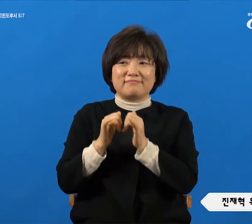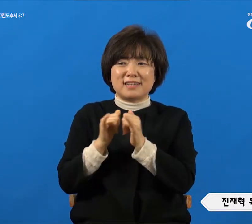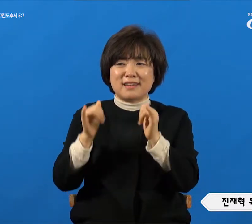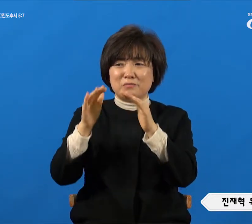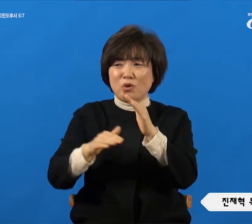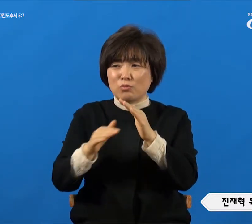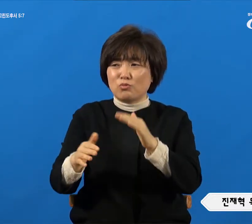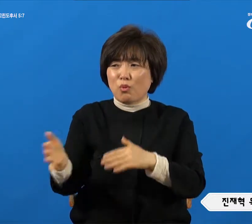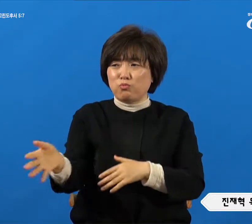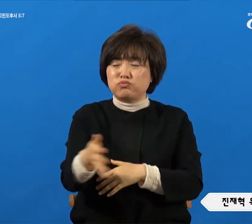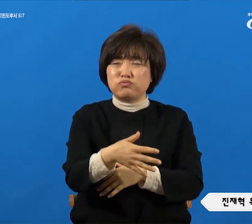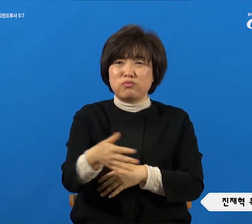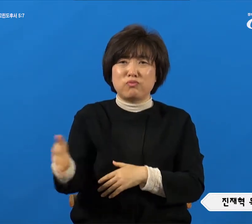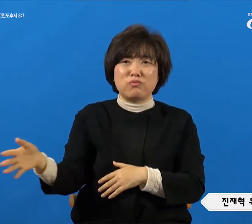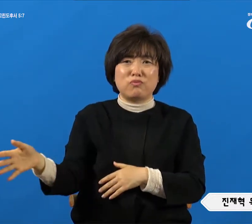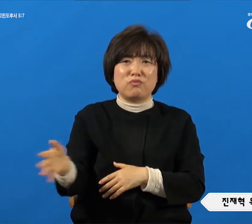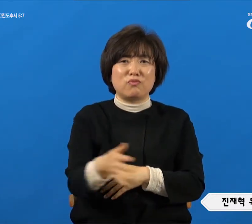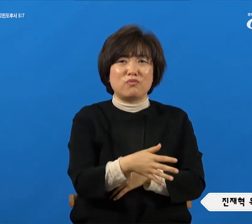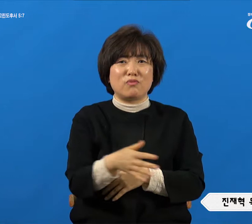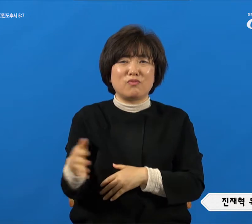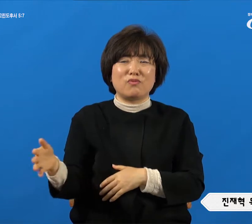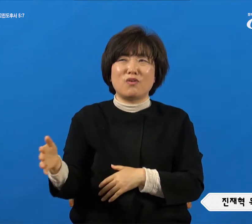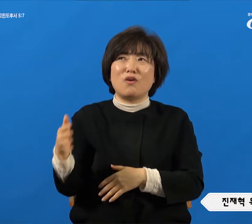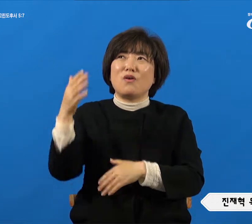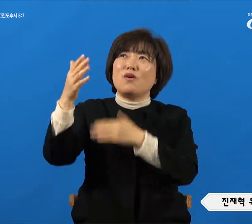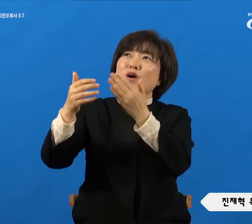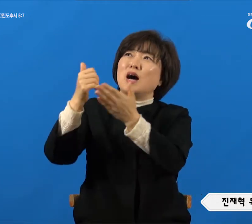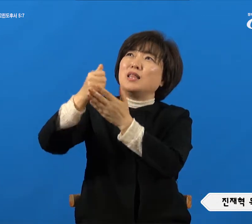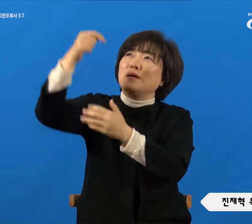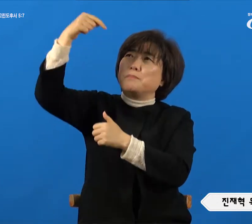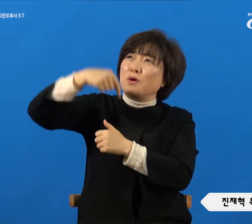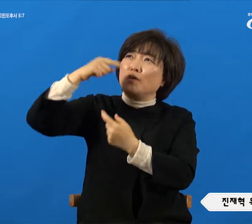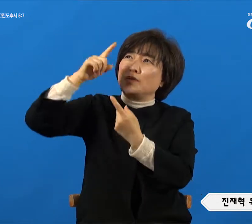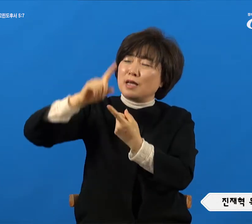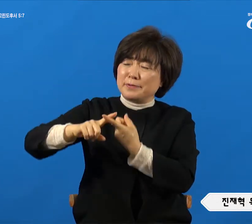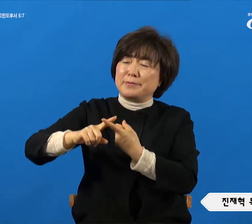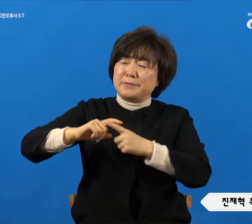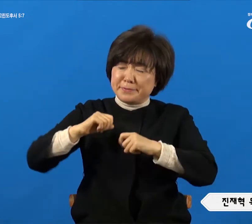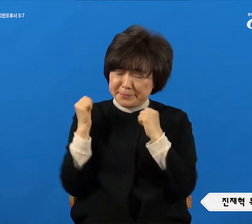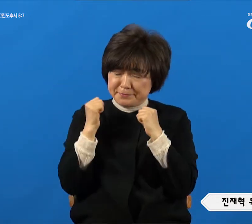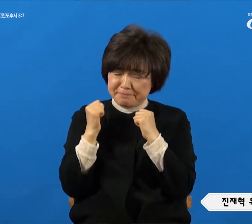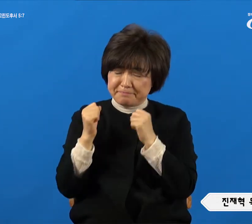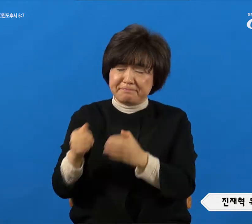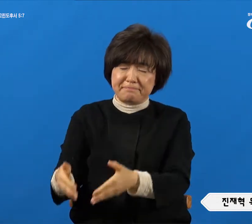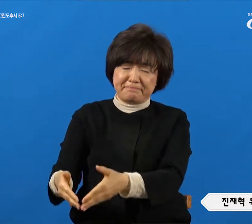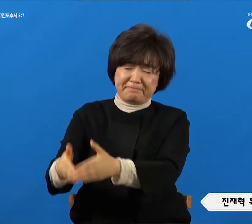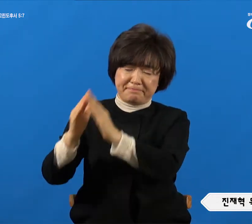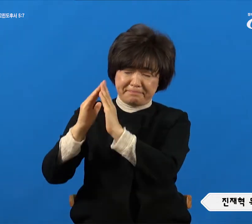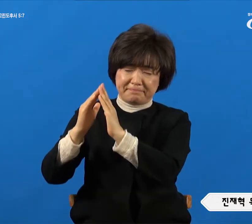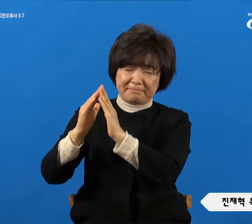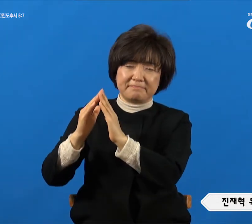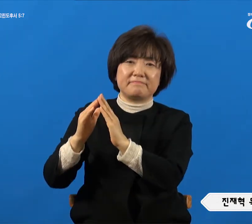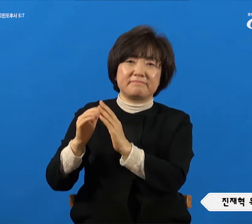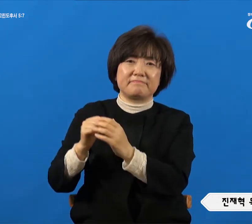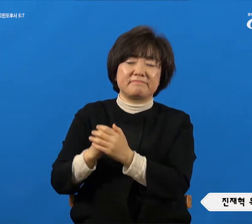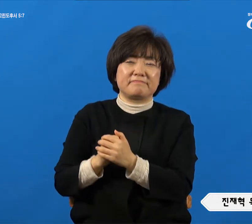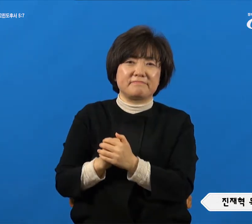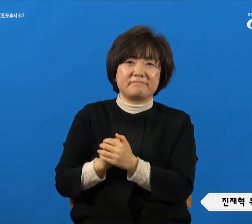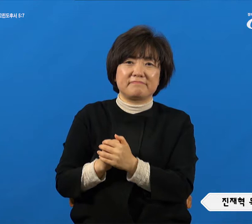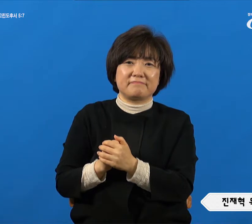아무런 것도 보이지 않는데 하나님 말씀하셔서 순종하고 시작합니다. 개런티가